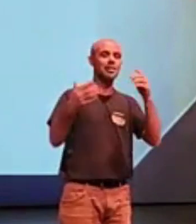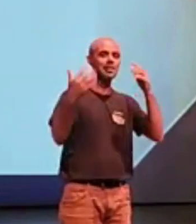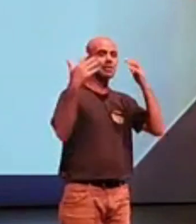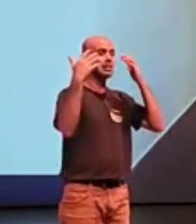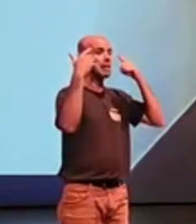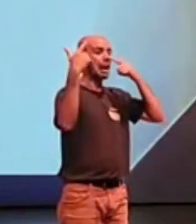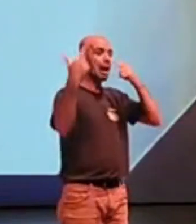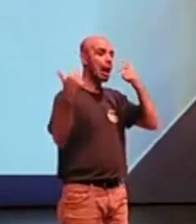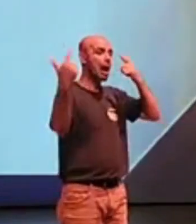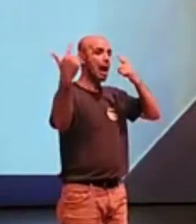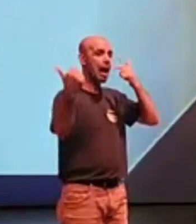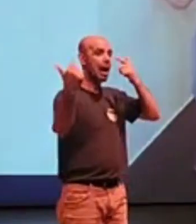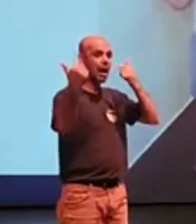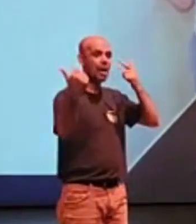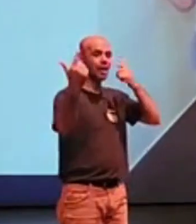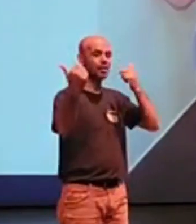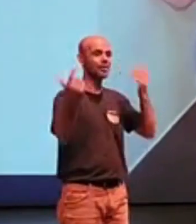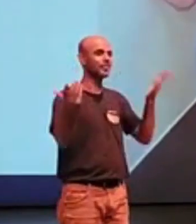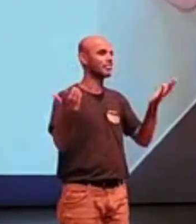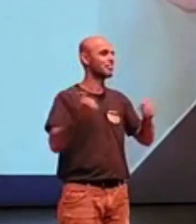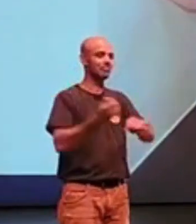outro.